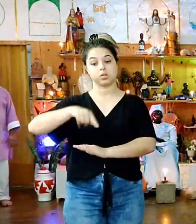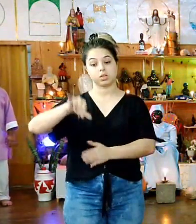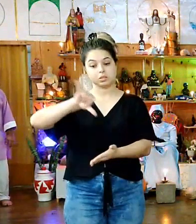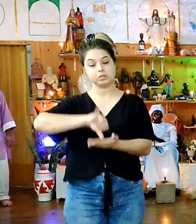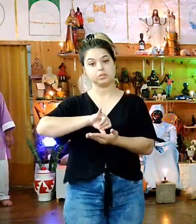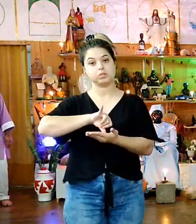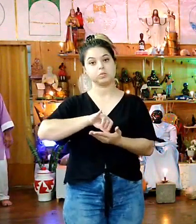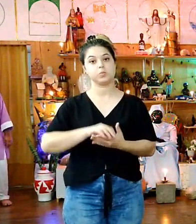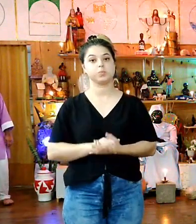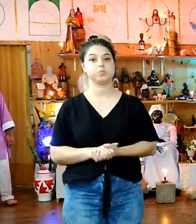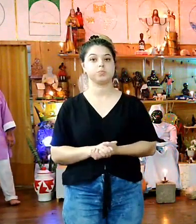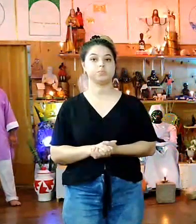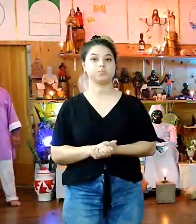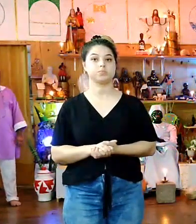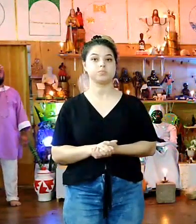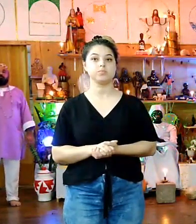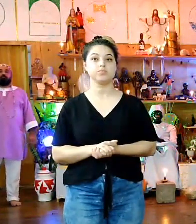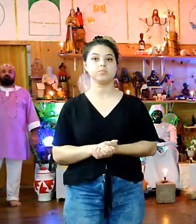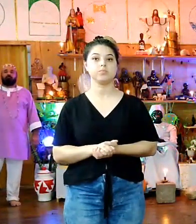centro.